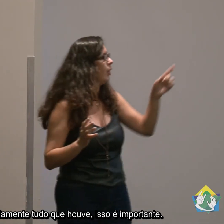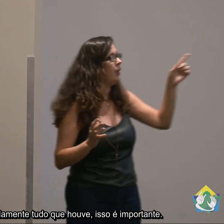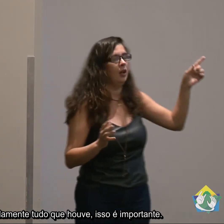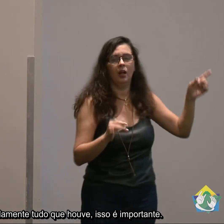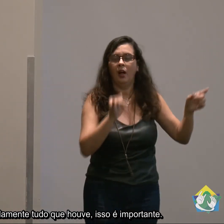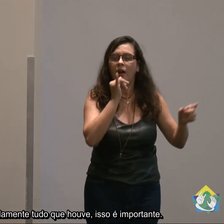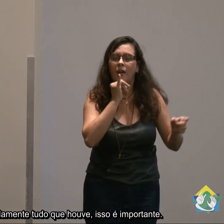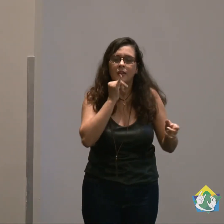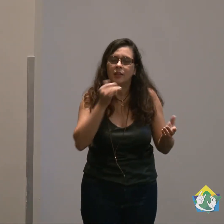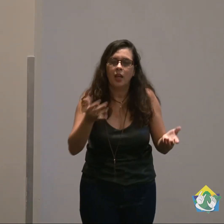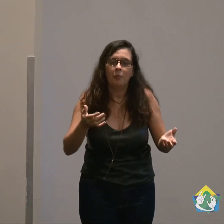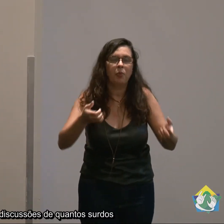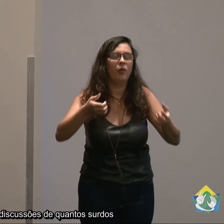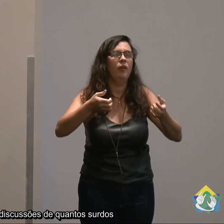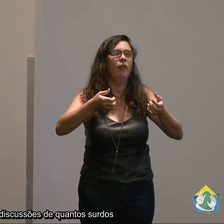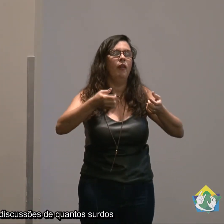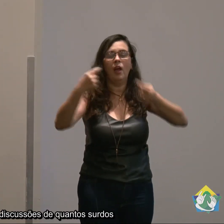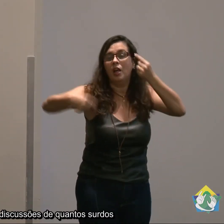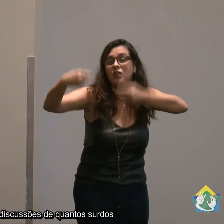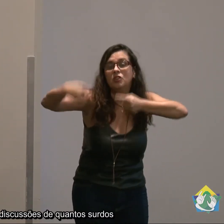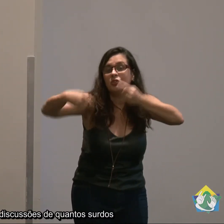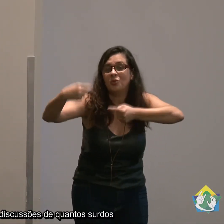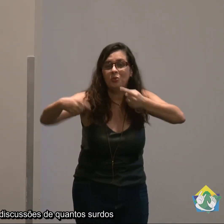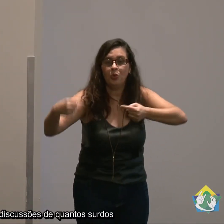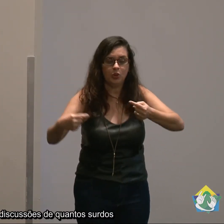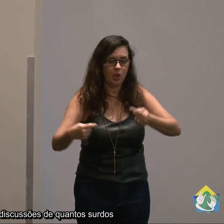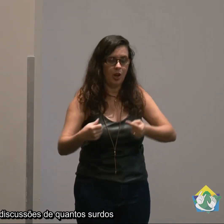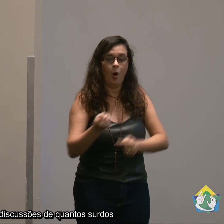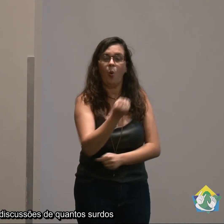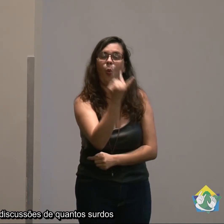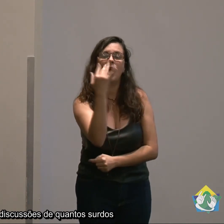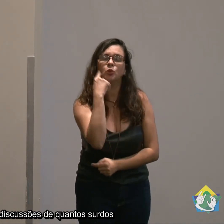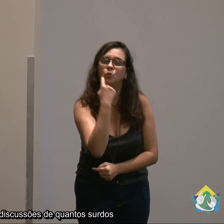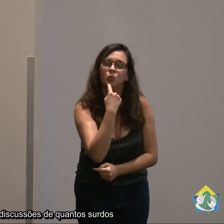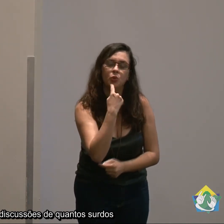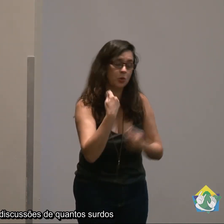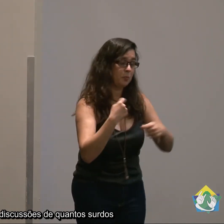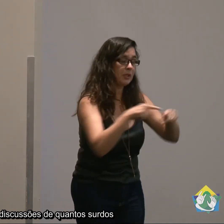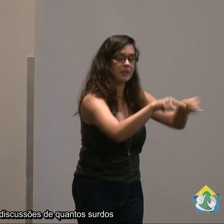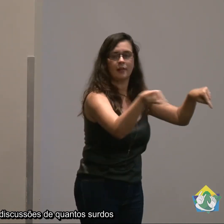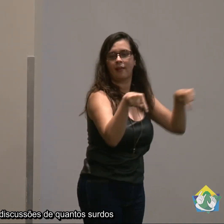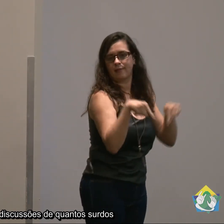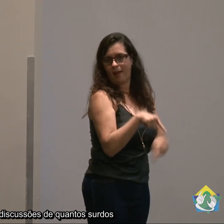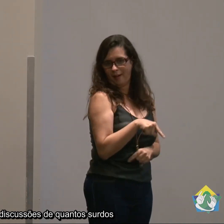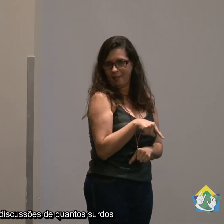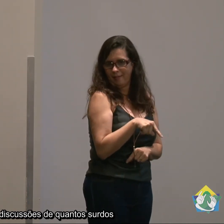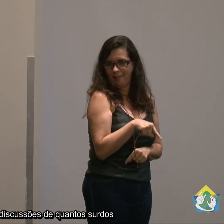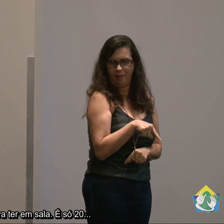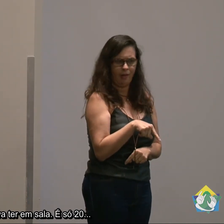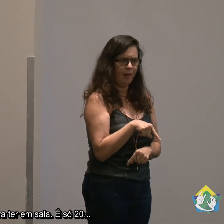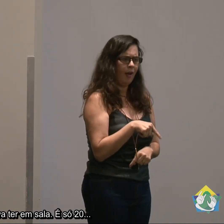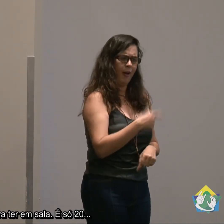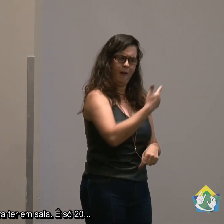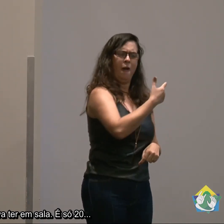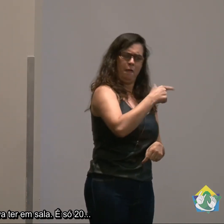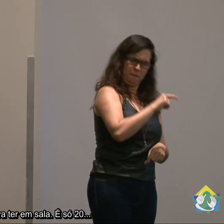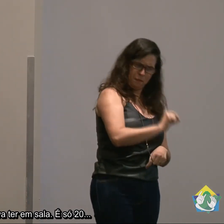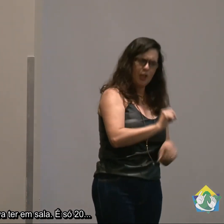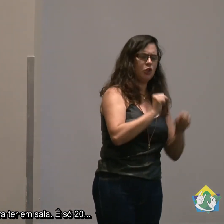importante por exemplo discussões de quantos surdos precisava ter em sala